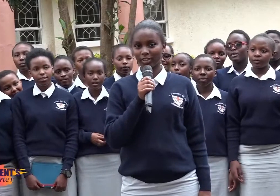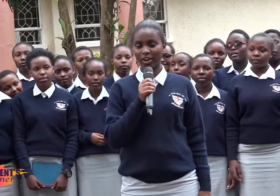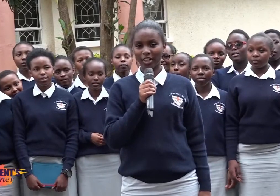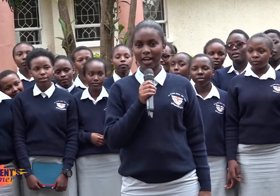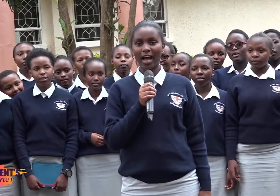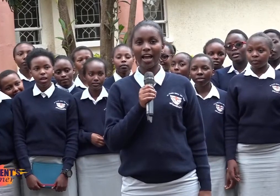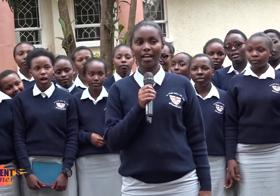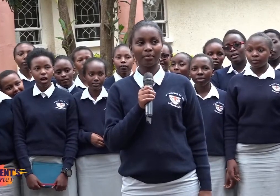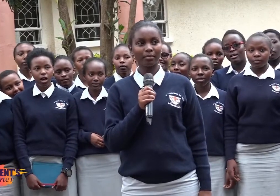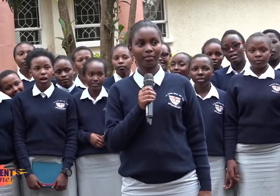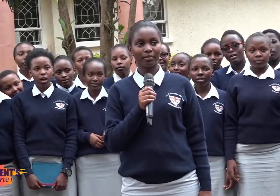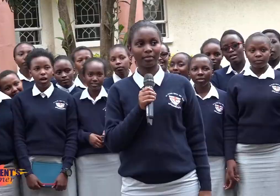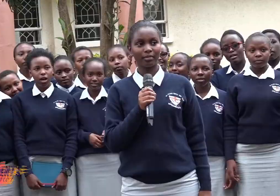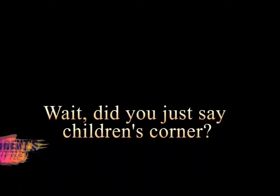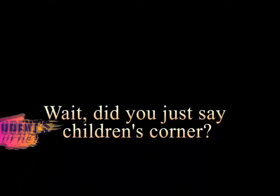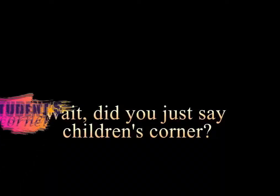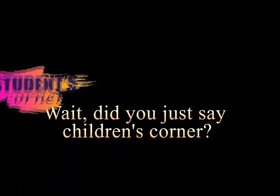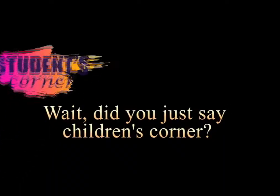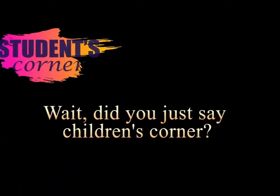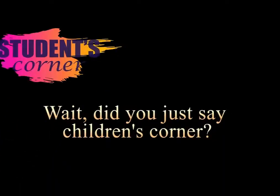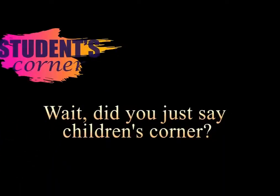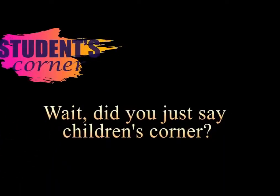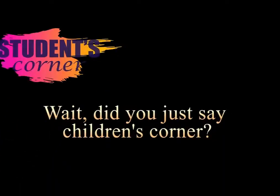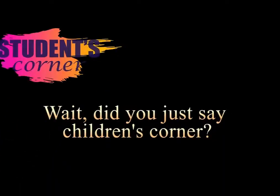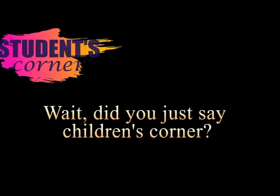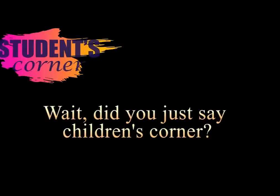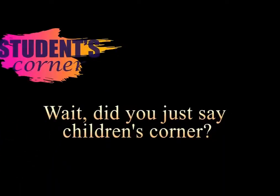Welcome to Children's Corner. I am...